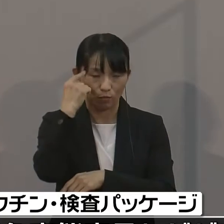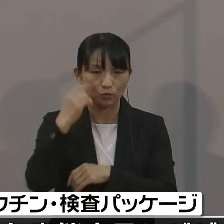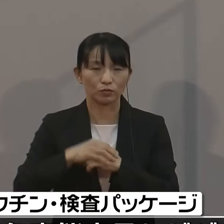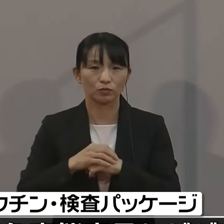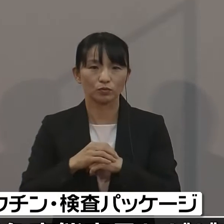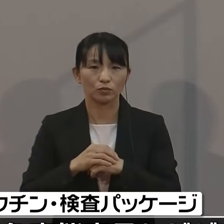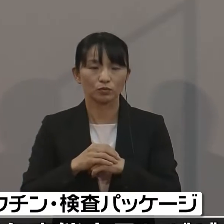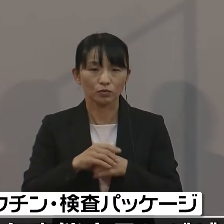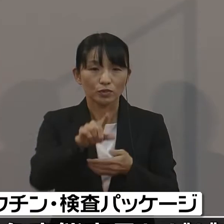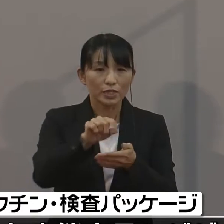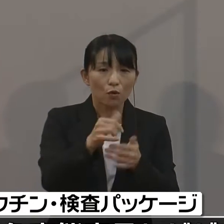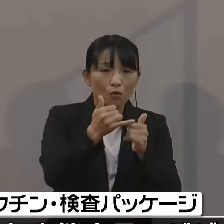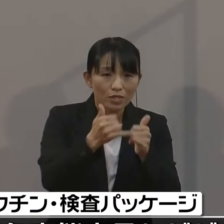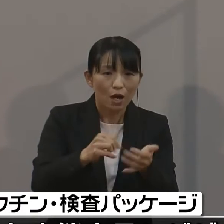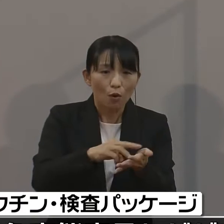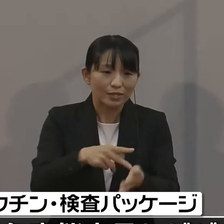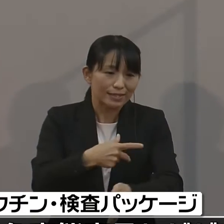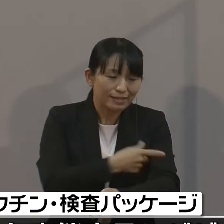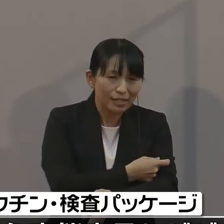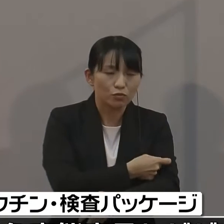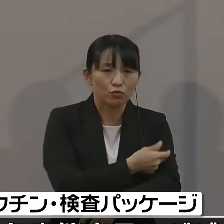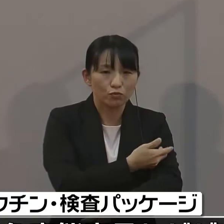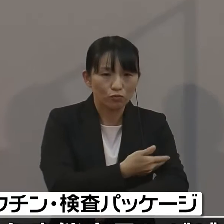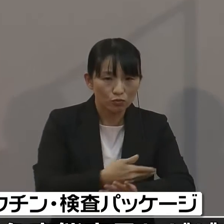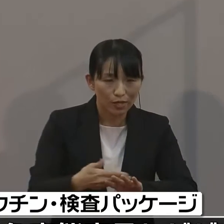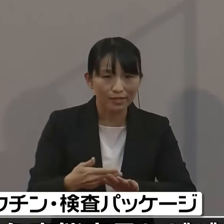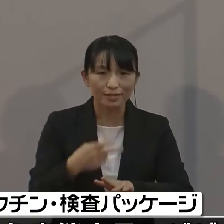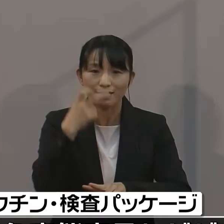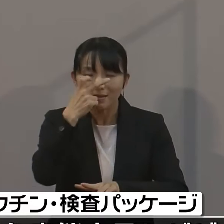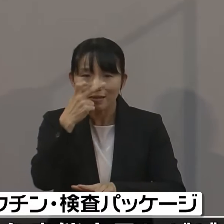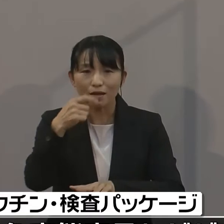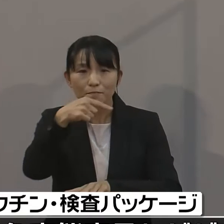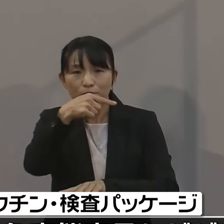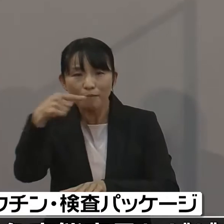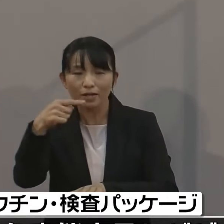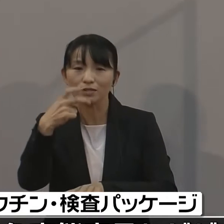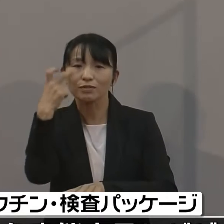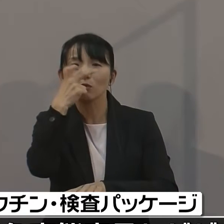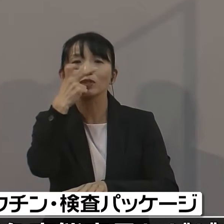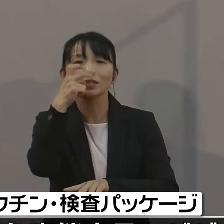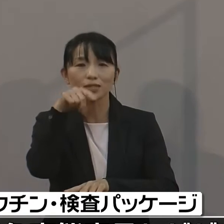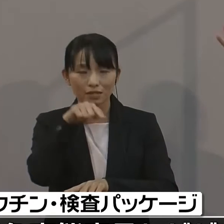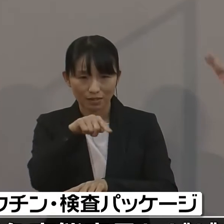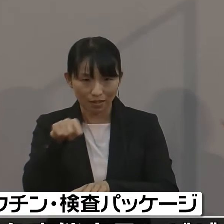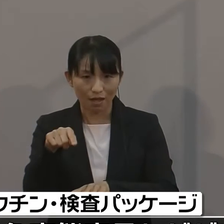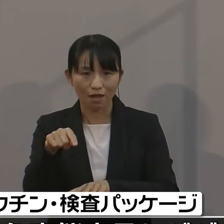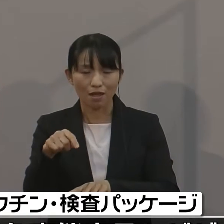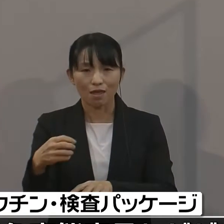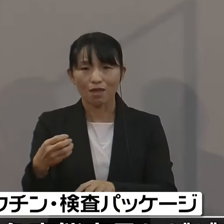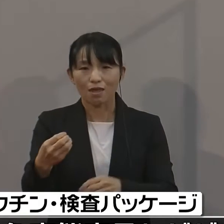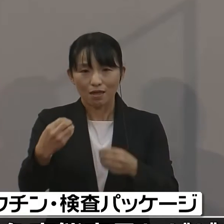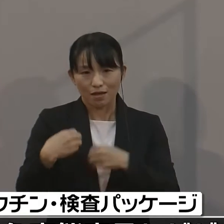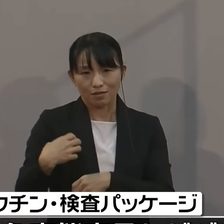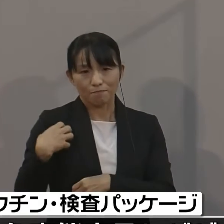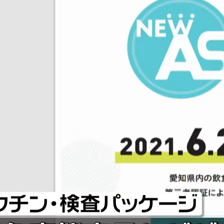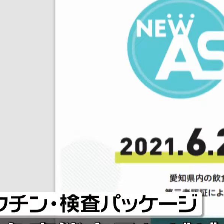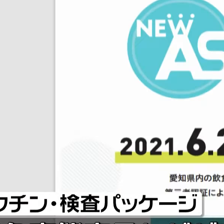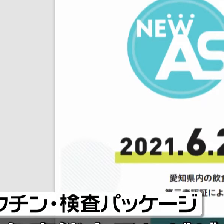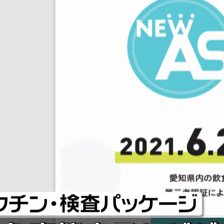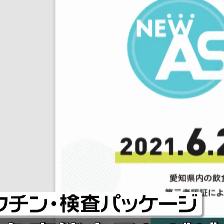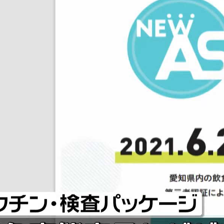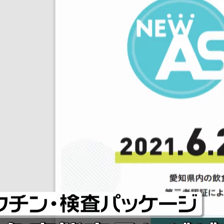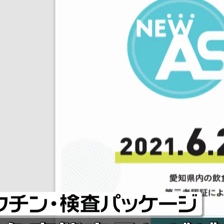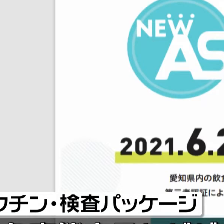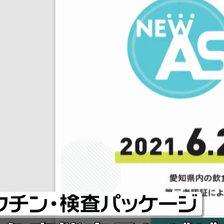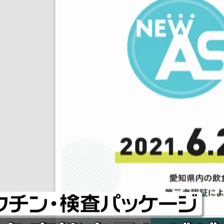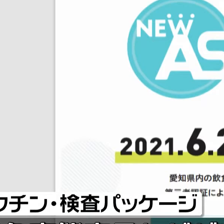状況が悪化し緊急事態宣言などが出された場合でも同一テーブルでの5人以上の会食やカラオケの